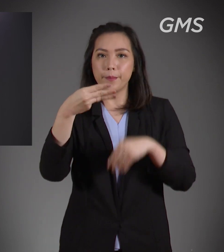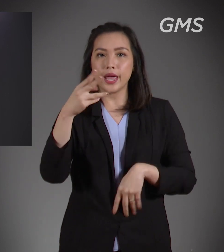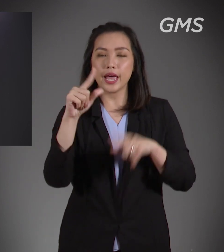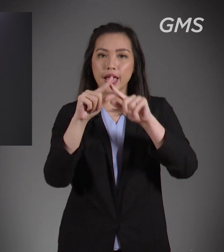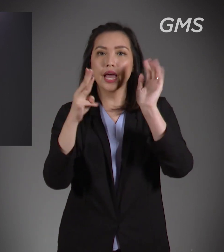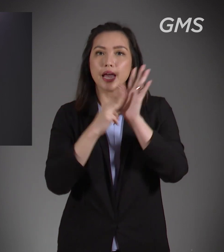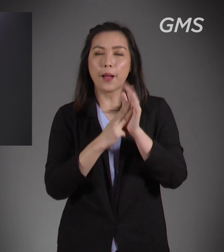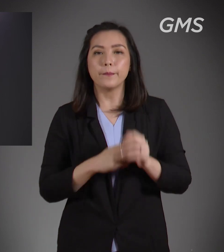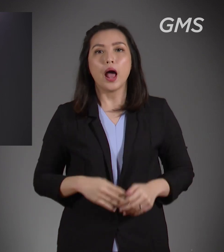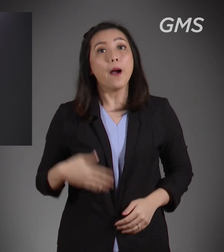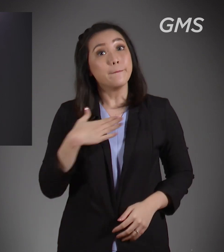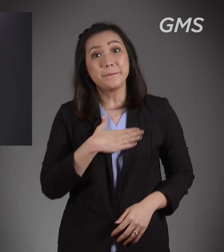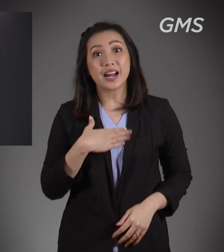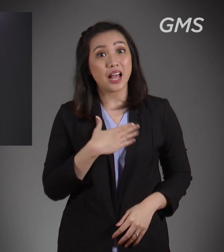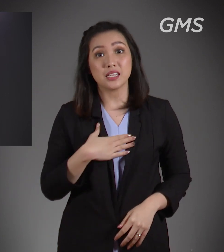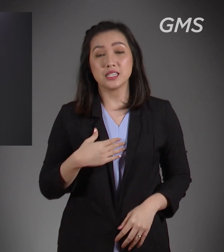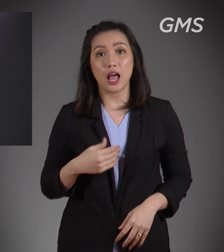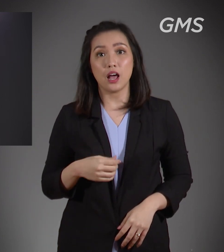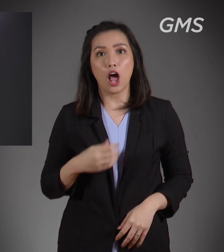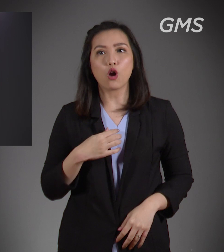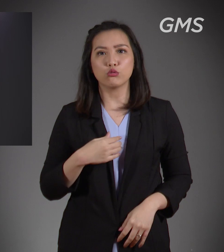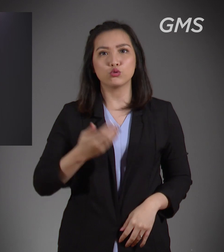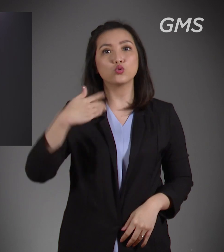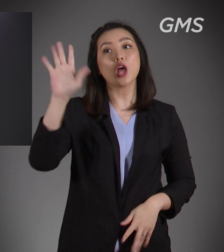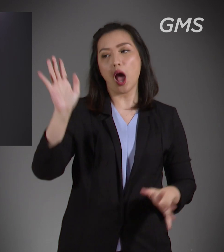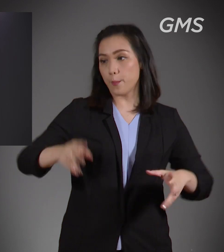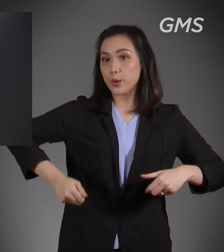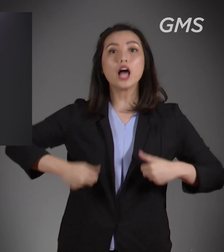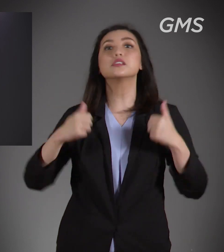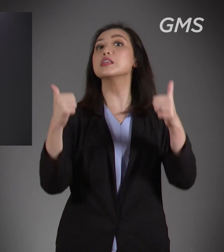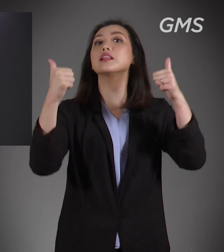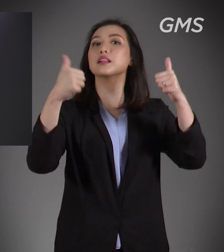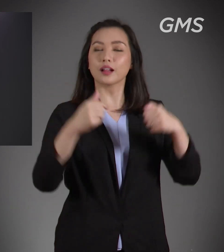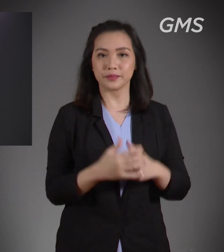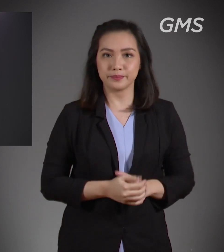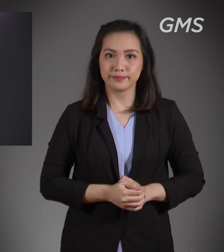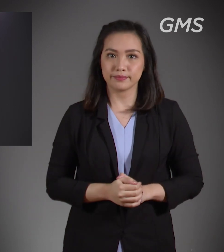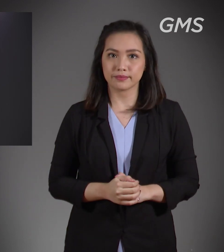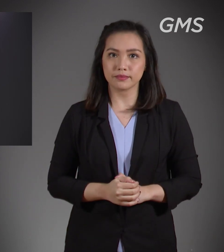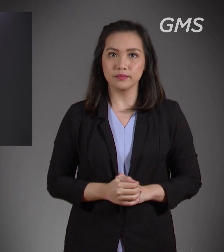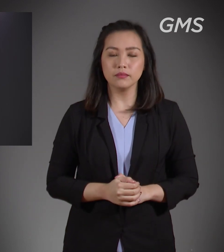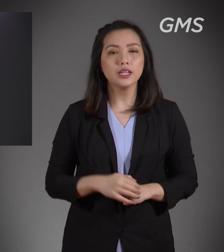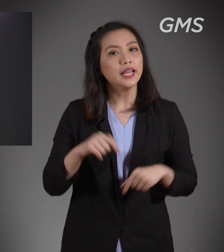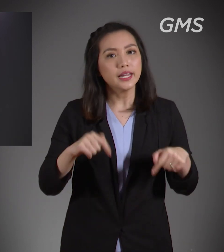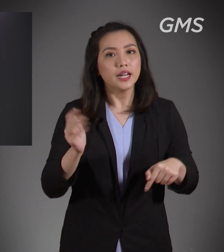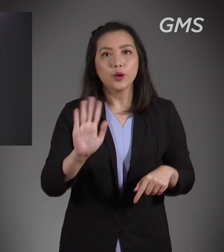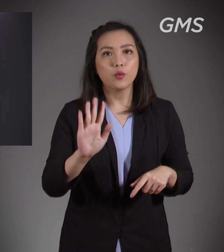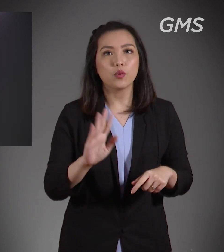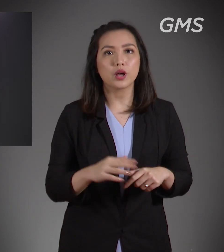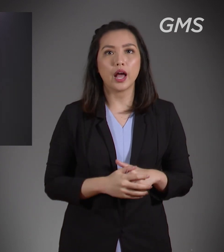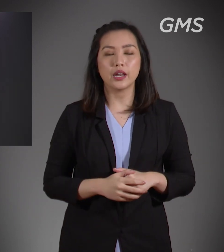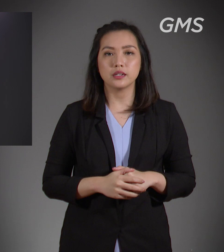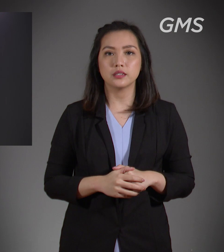saya tidak berkata bahwa kita tidak boleh pede, percaya diri atau self-confident. Ini bukan self-confident, this is